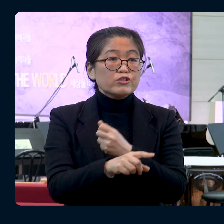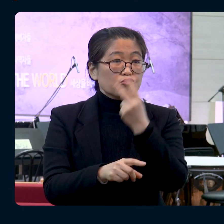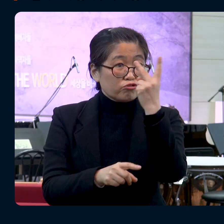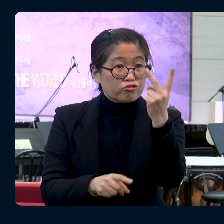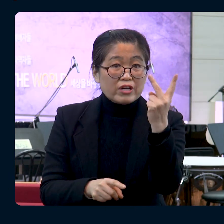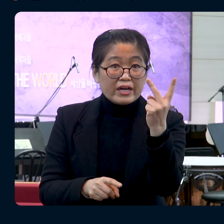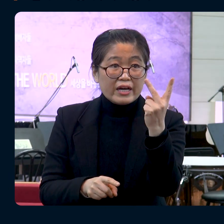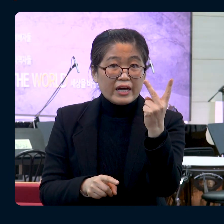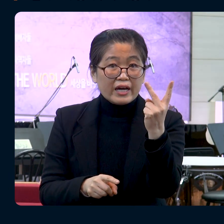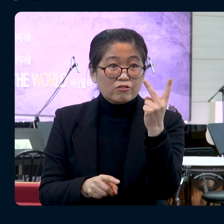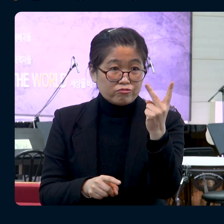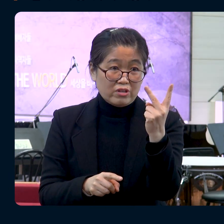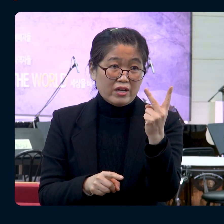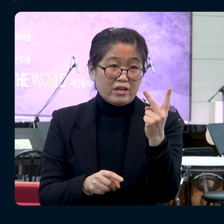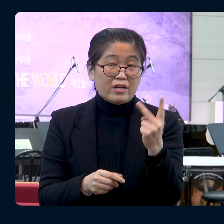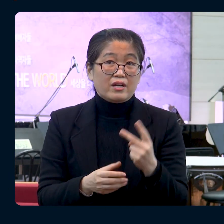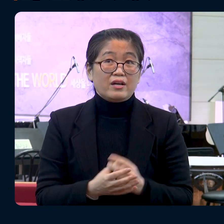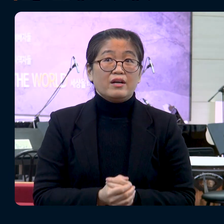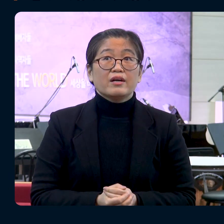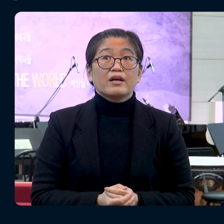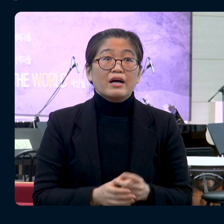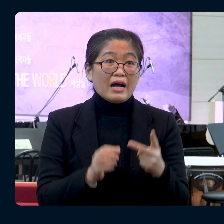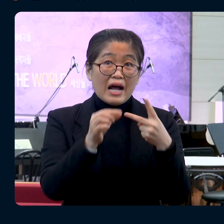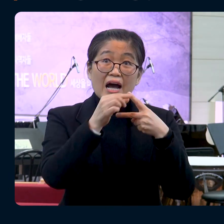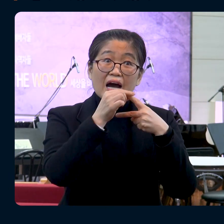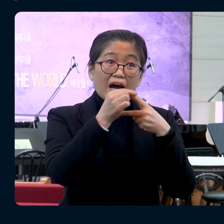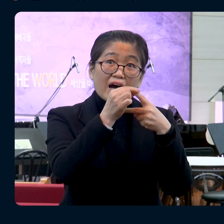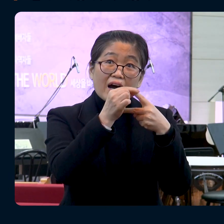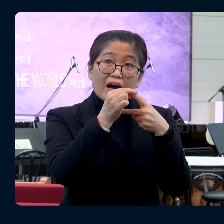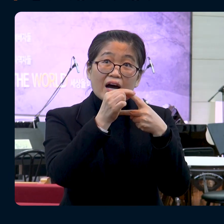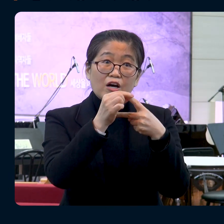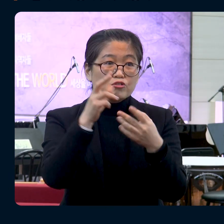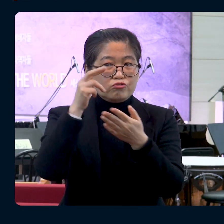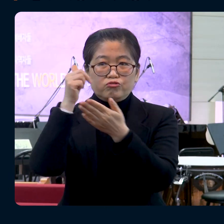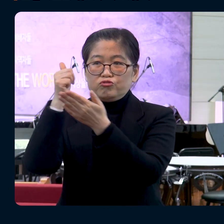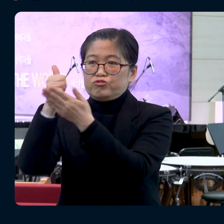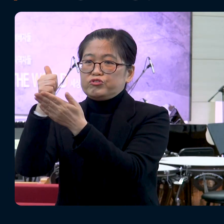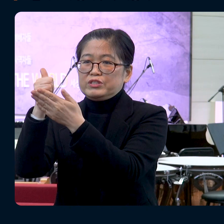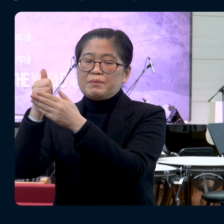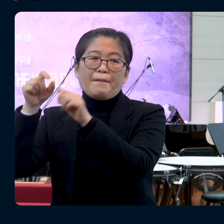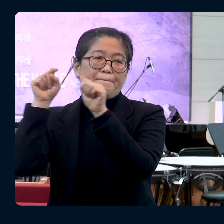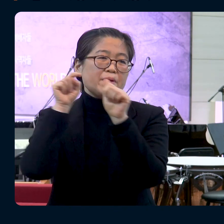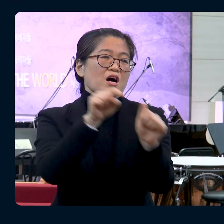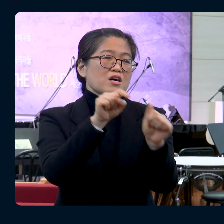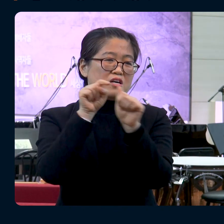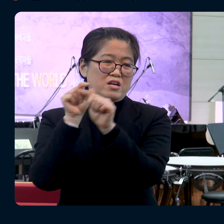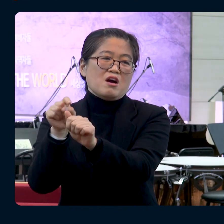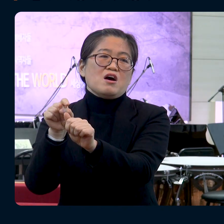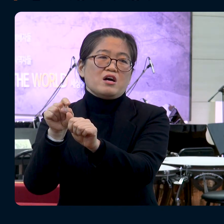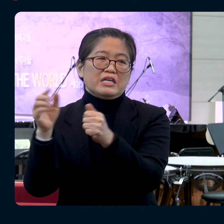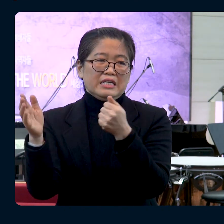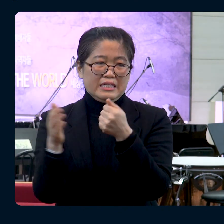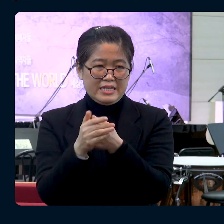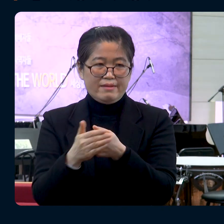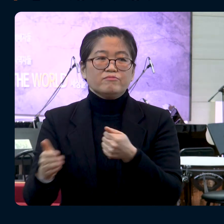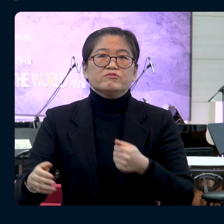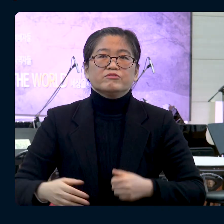왜 선교를 하느냐? 두 가지 때문에 선교하는 거예요. 하나가 뭐냐? 우리 주님이 그렇게 하라고